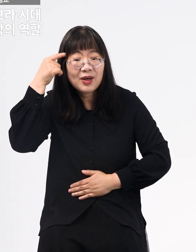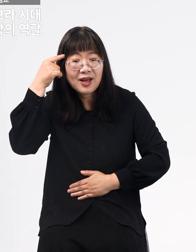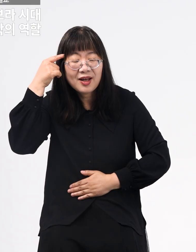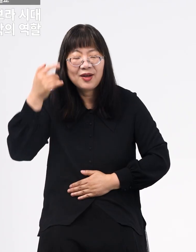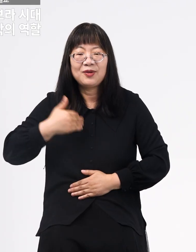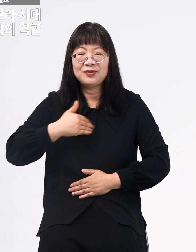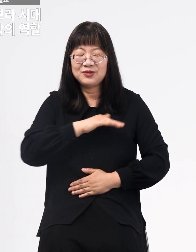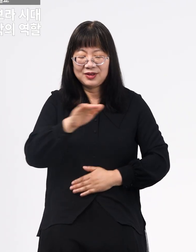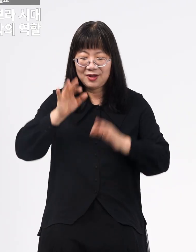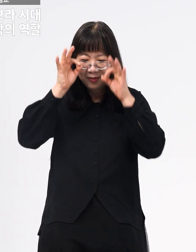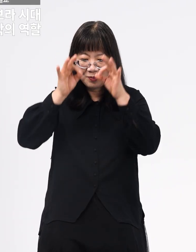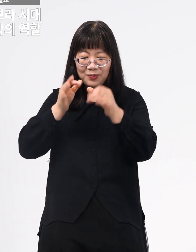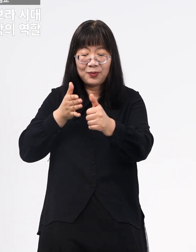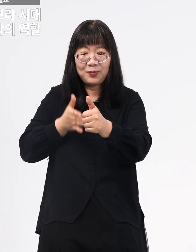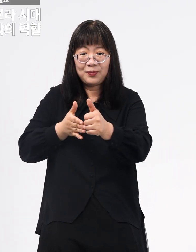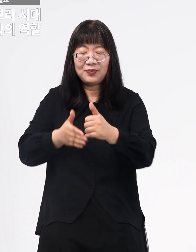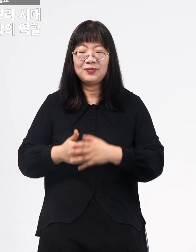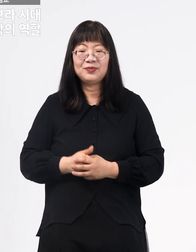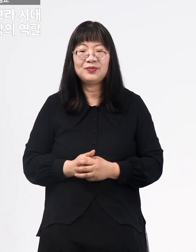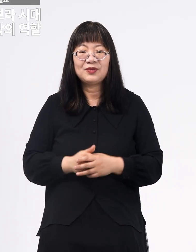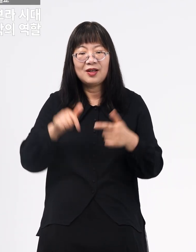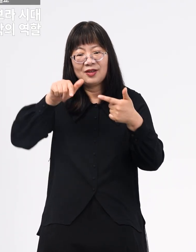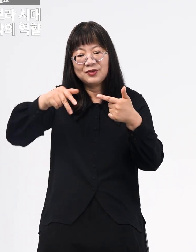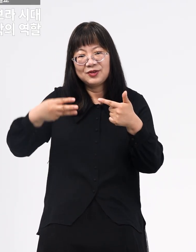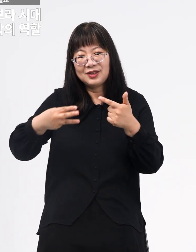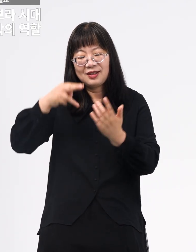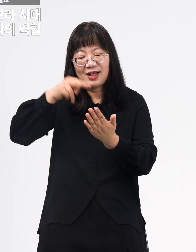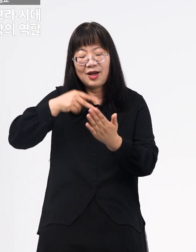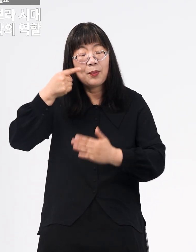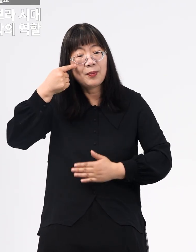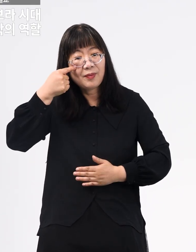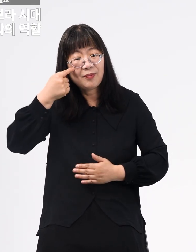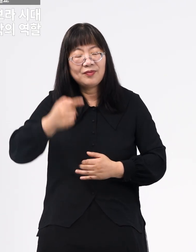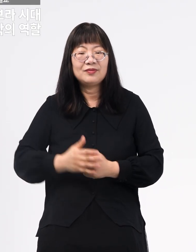준비하실까를 우리가 보도록 하죠. 6절을 보십시다.